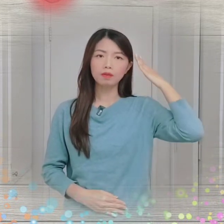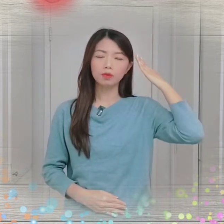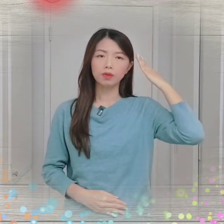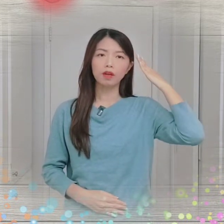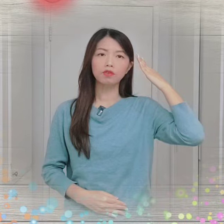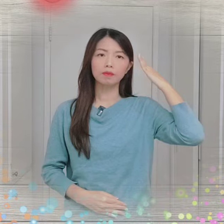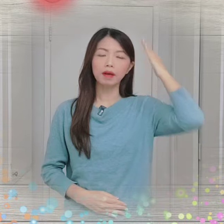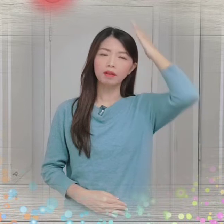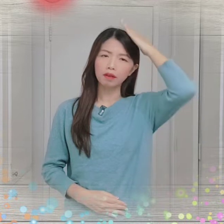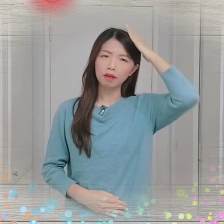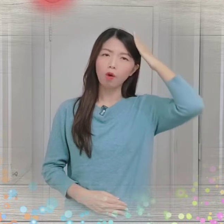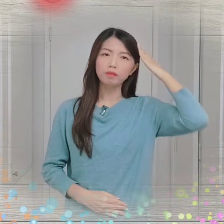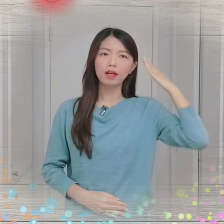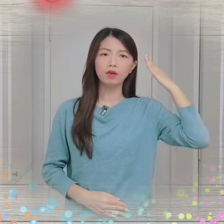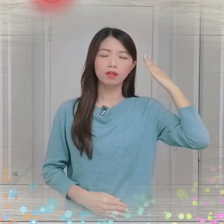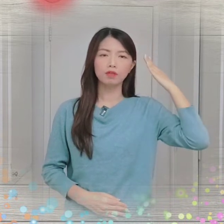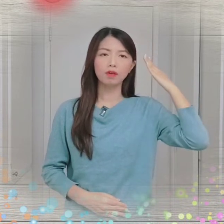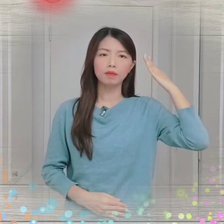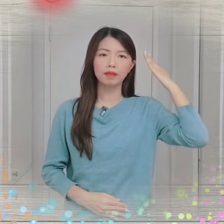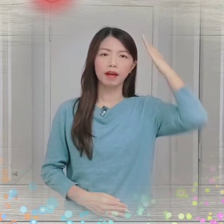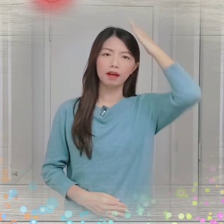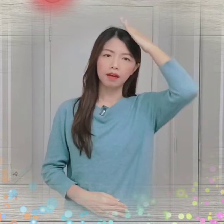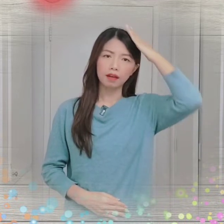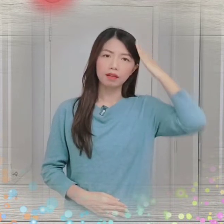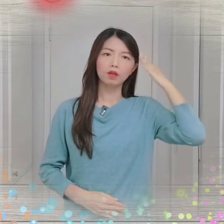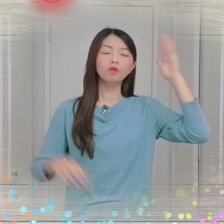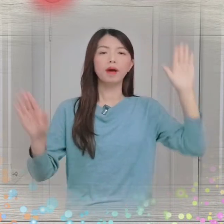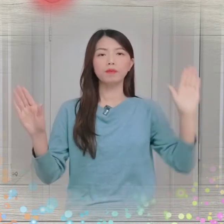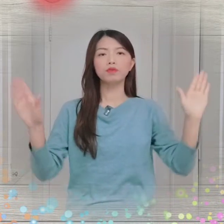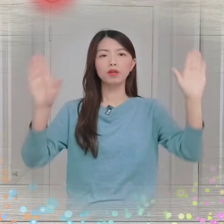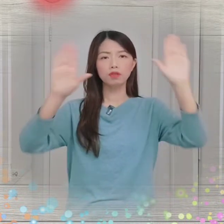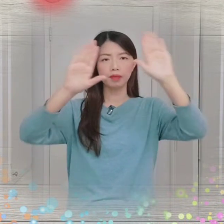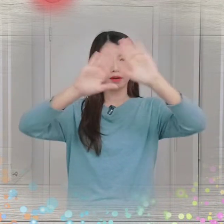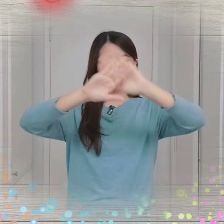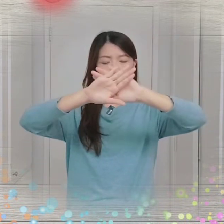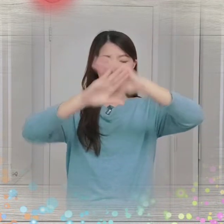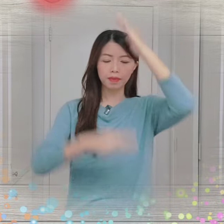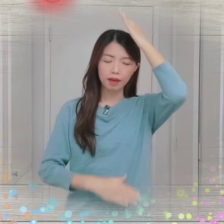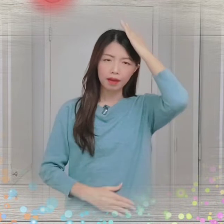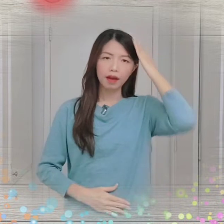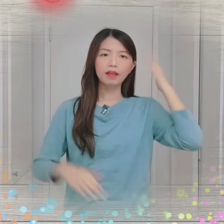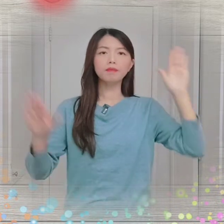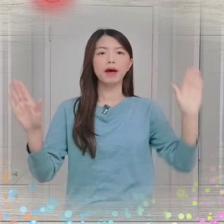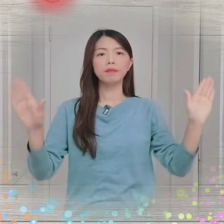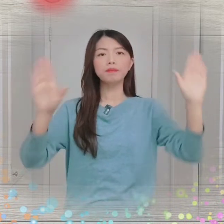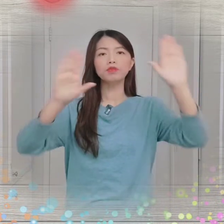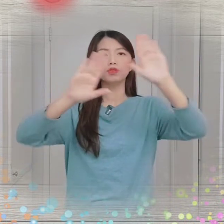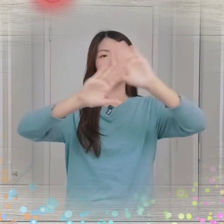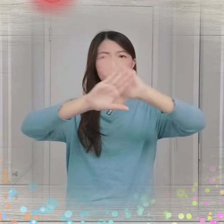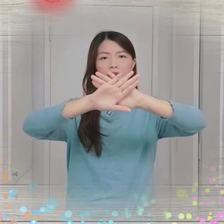쓰다듬고 내려주시면 검다라고 한 뜻의 수어가 됩니다. 그리고 밤수어 해주시면 돼요. 한